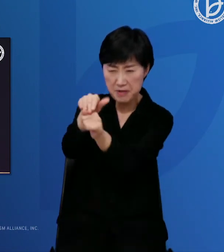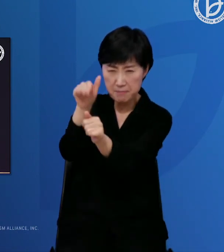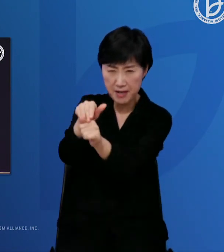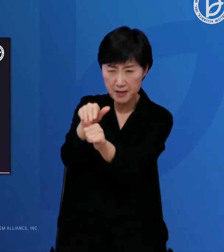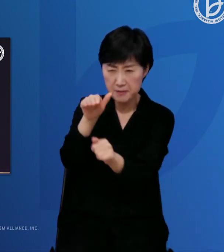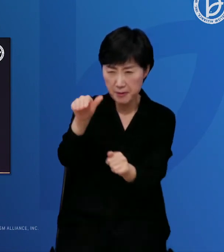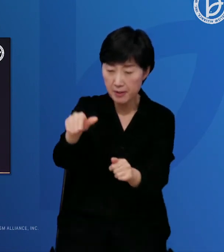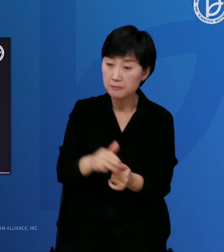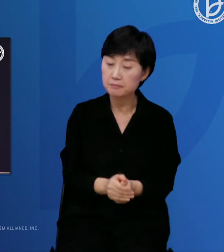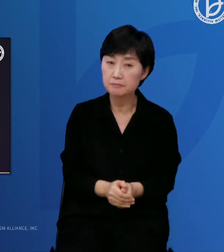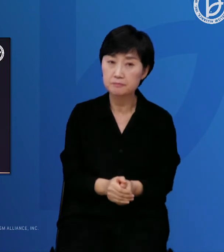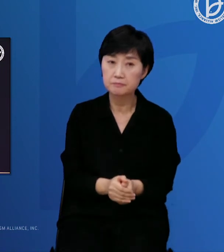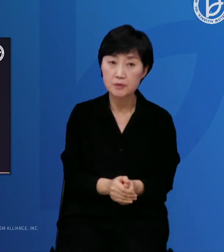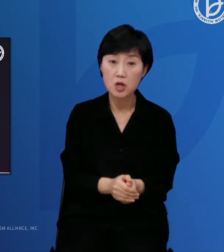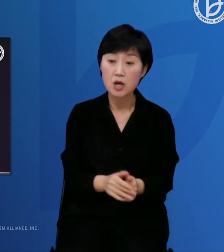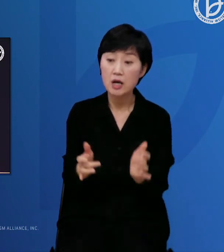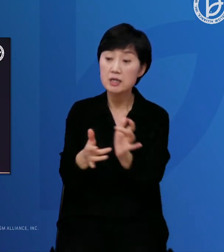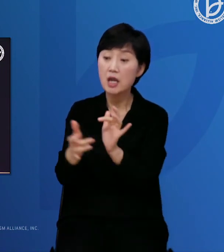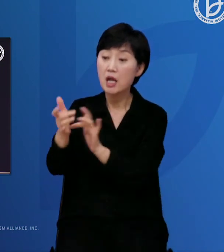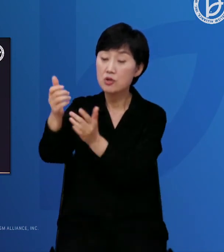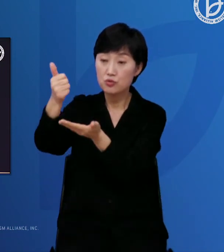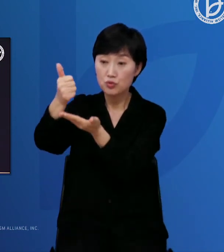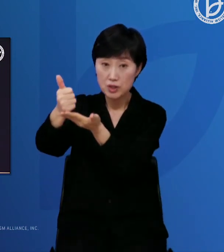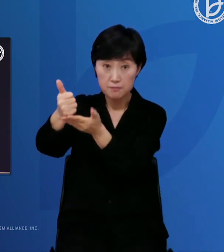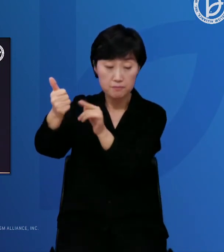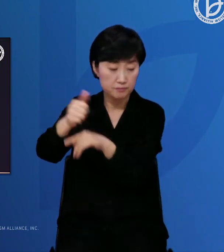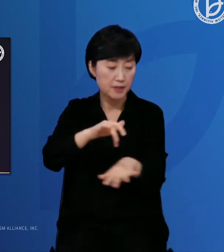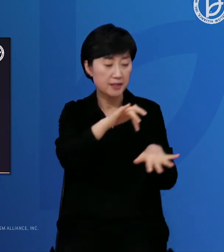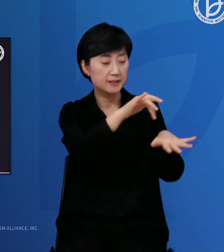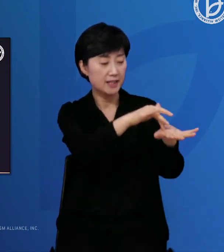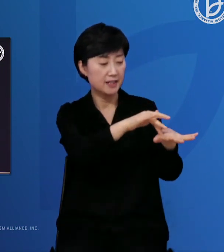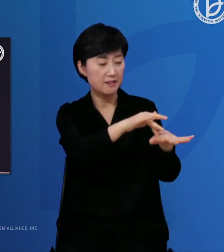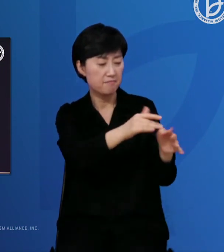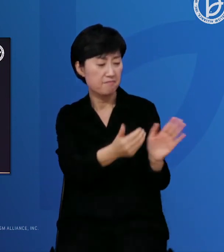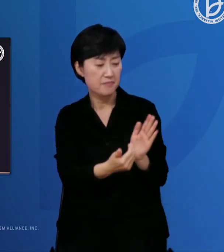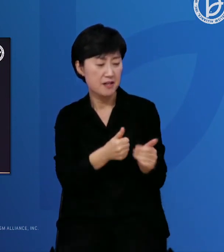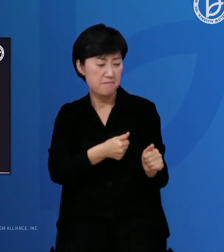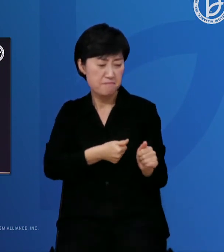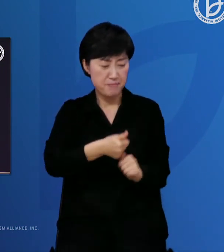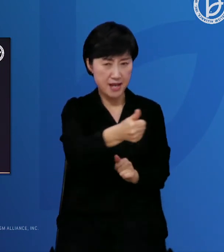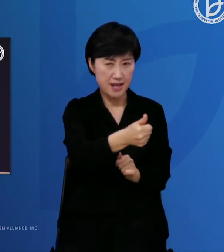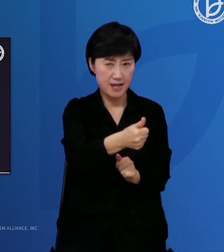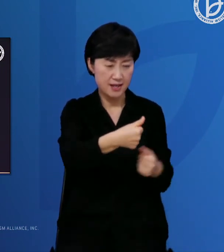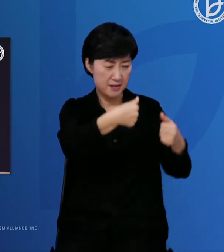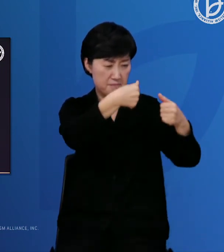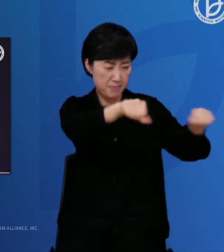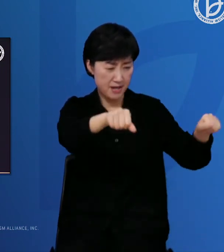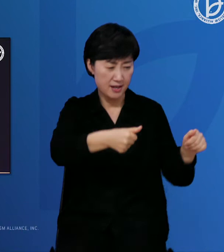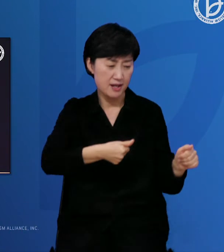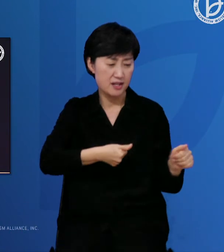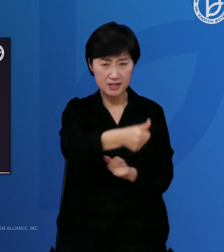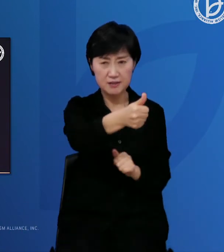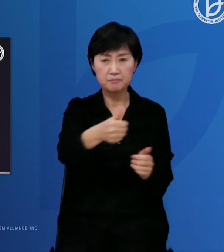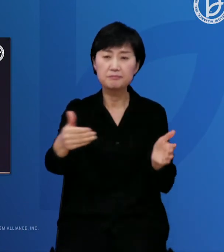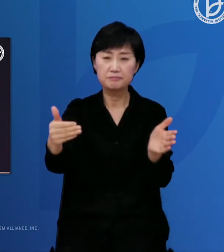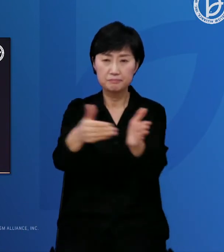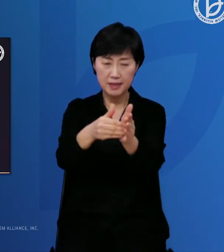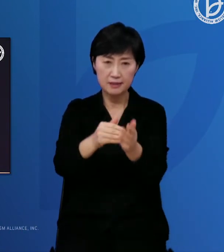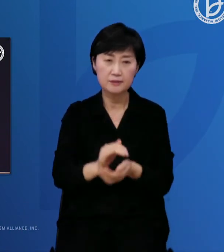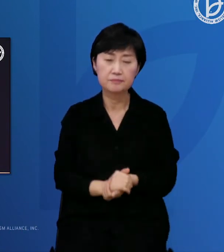test. 이 사단을 예수님께서는 완전히 꺾어버린 겁니다. And Jesus completely defeats the